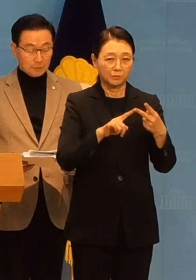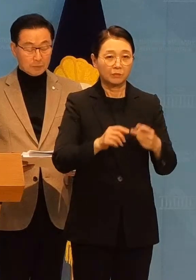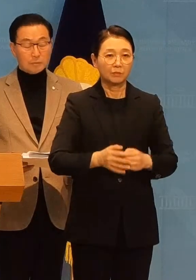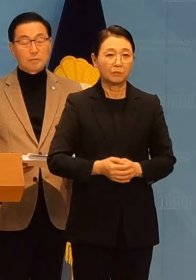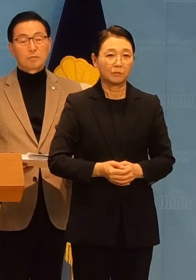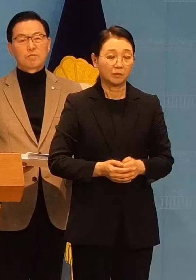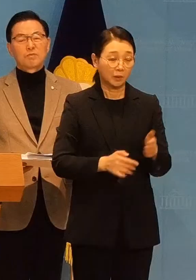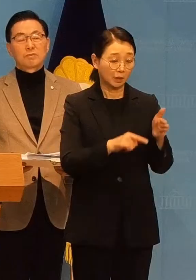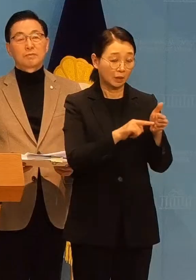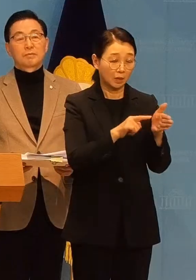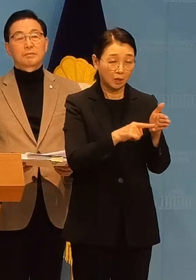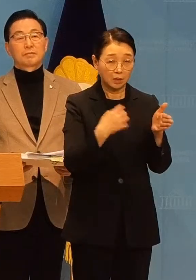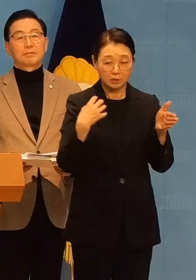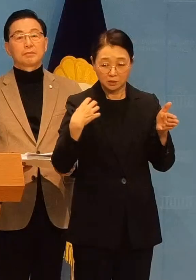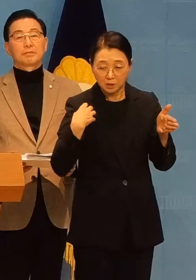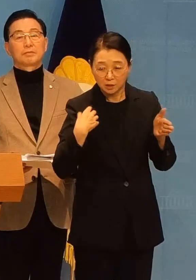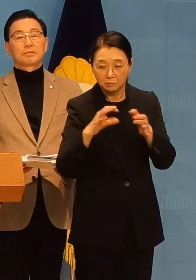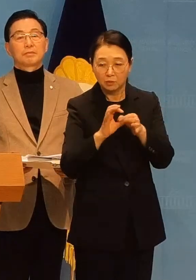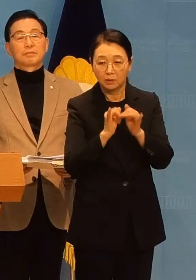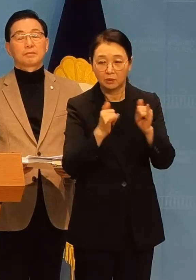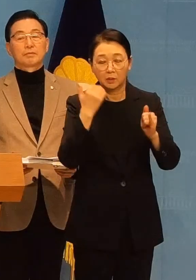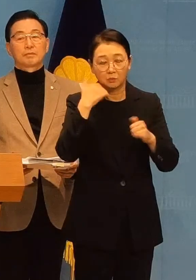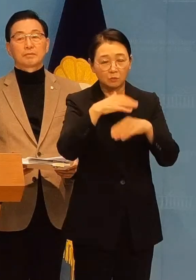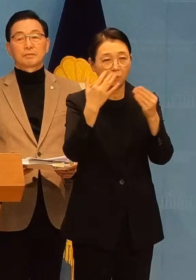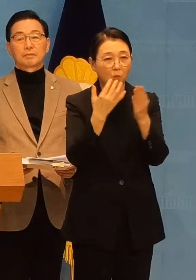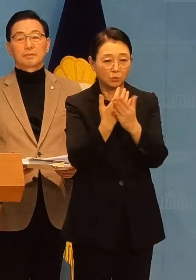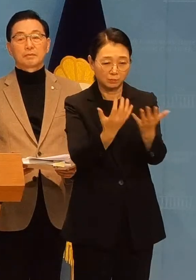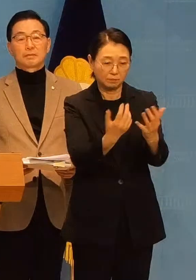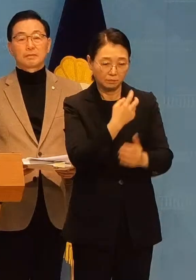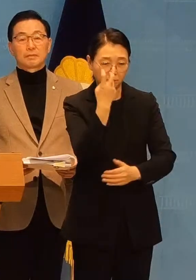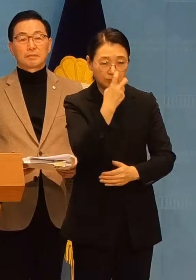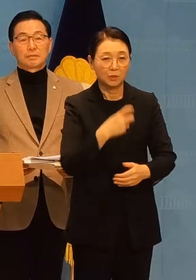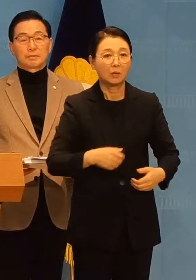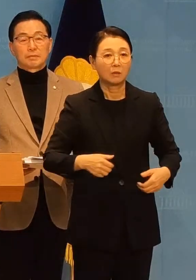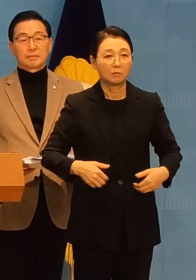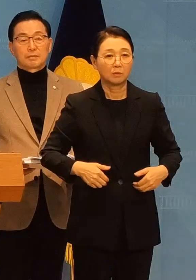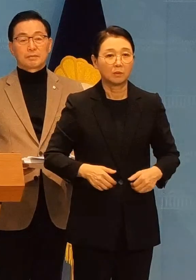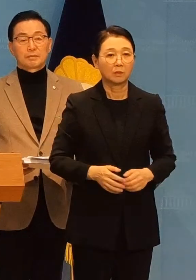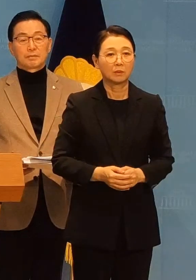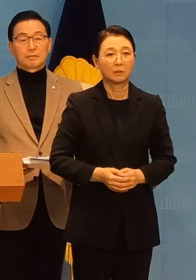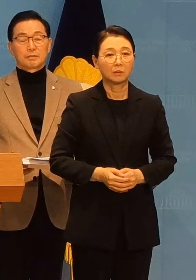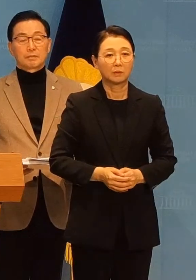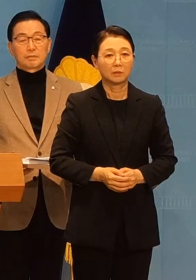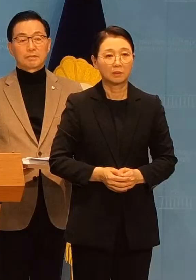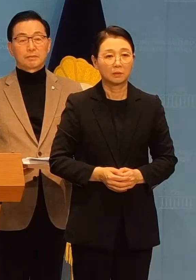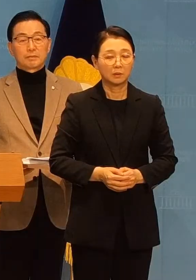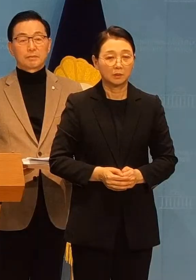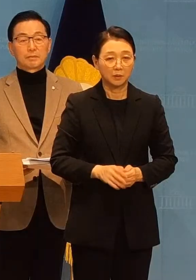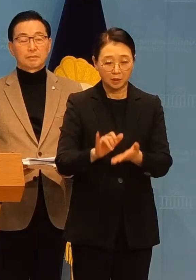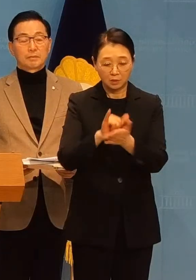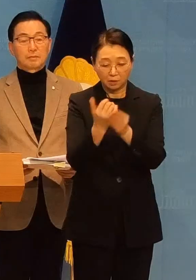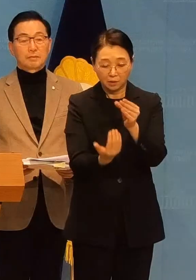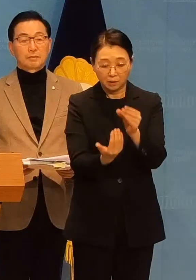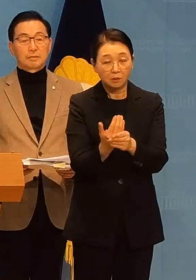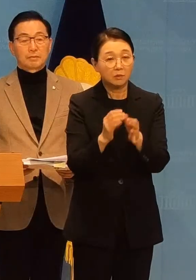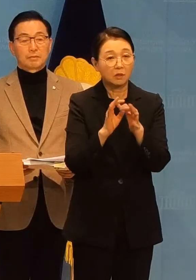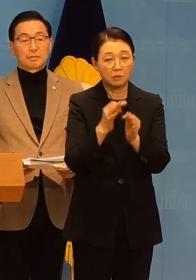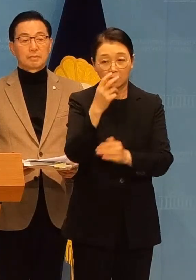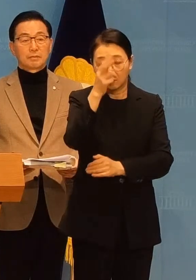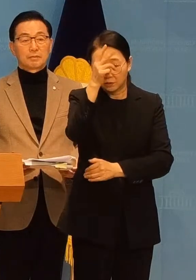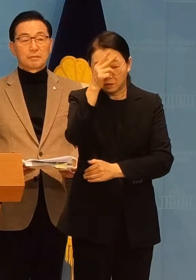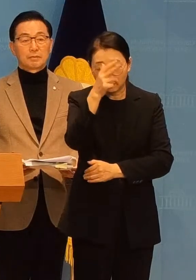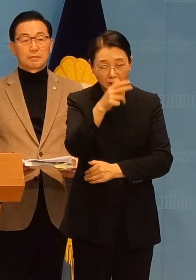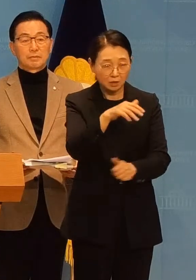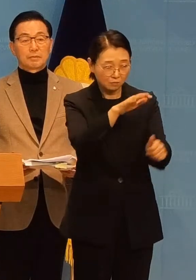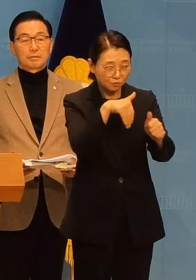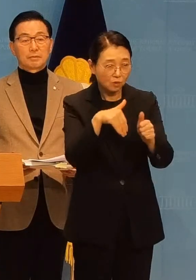둔덕에 책임 있는 관계자들에 대한 전면 수사가 이뤄져야 합니다. 현재 여객기 참사와 관련해서 경찰에 입건된